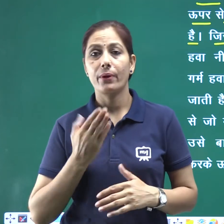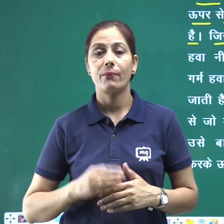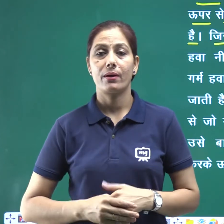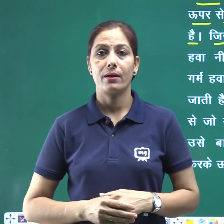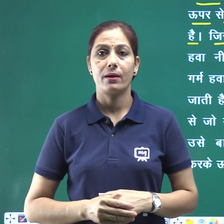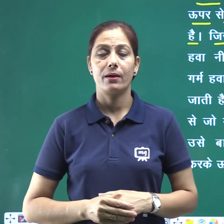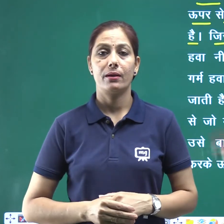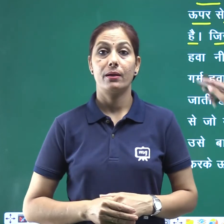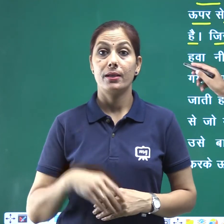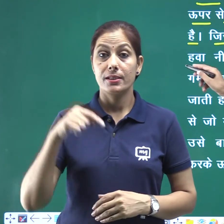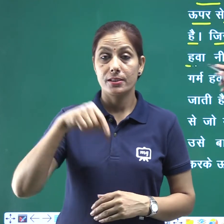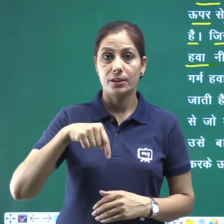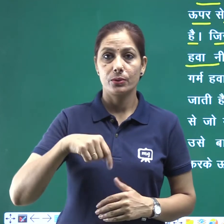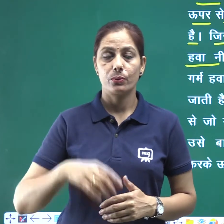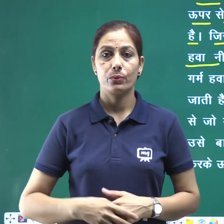नीचे की ओर